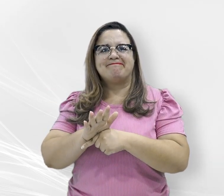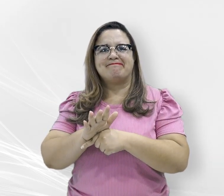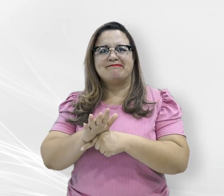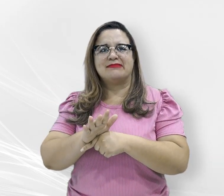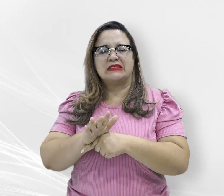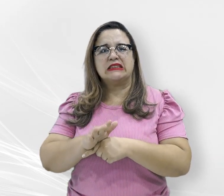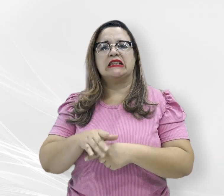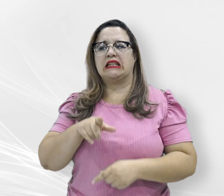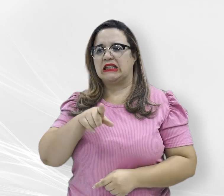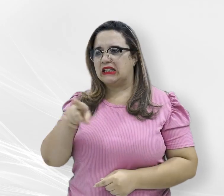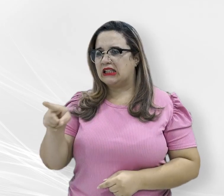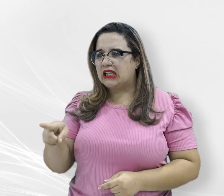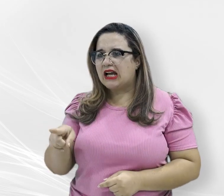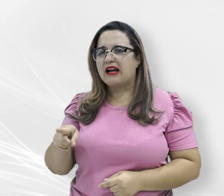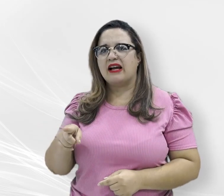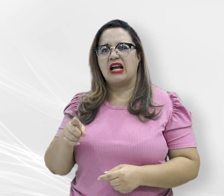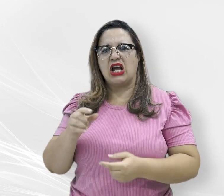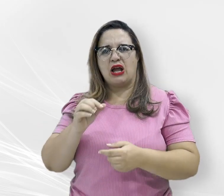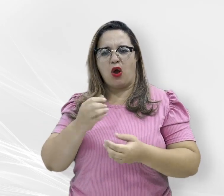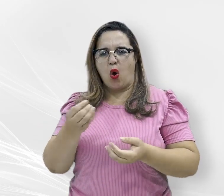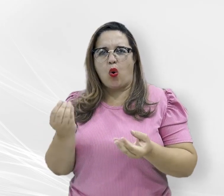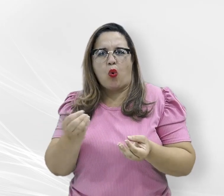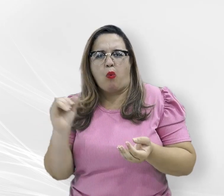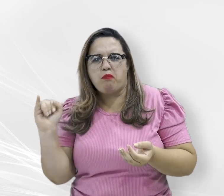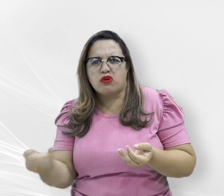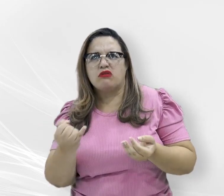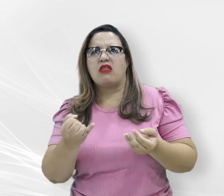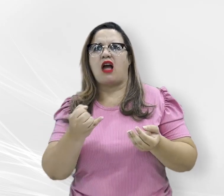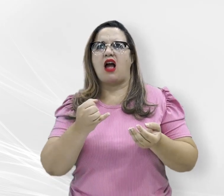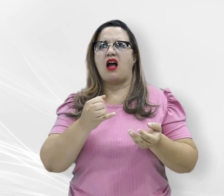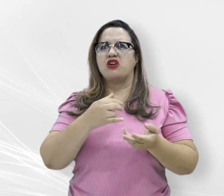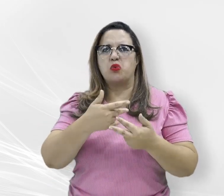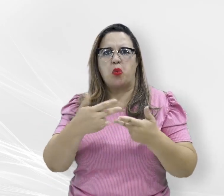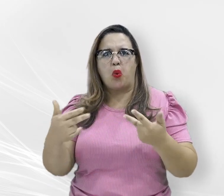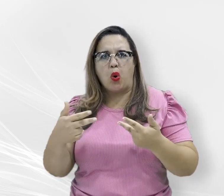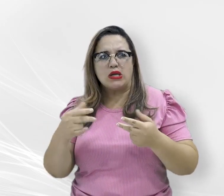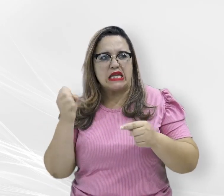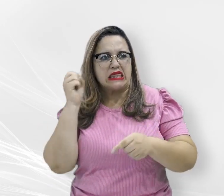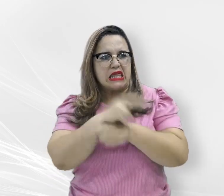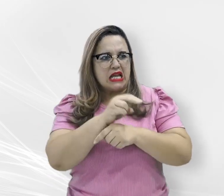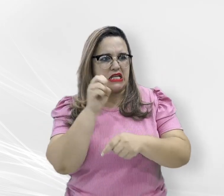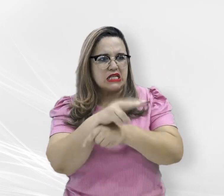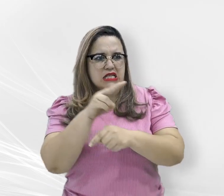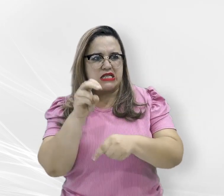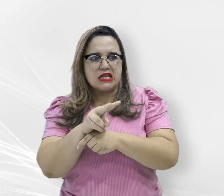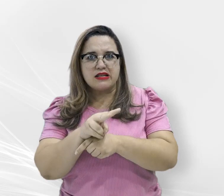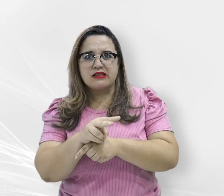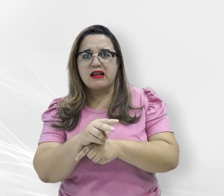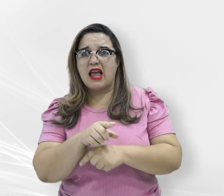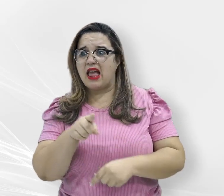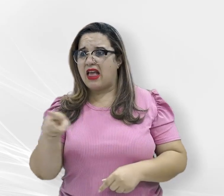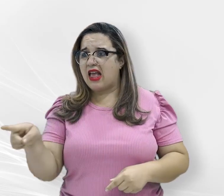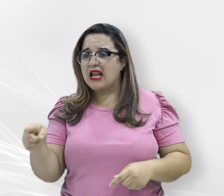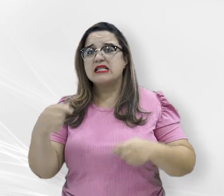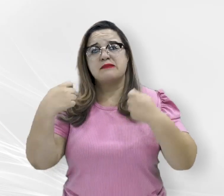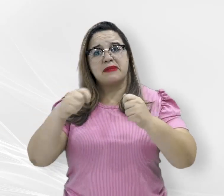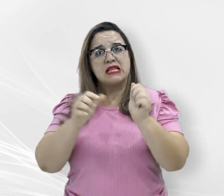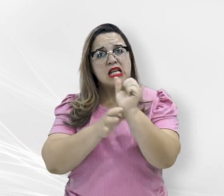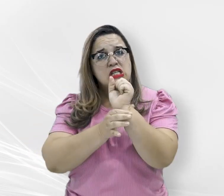terceira classe, dando-lhes supostas oportunidades para ingresso no mercado de trabalho, contudo, sem que lhes sejam assegurados quaisquer